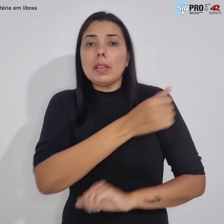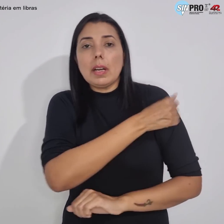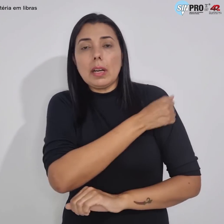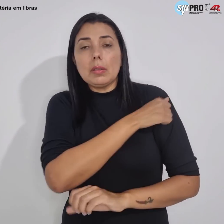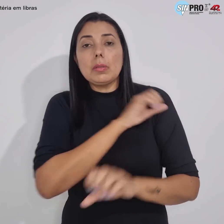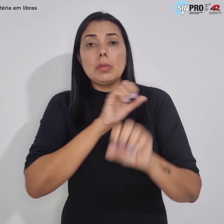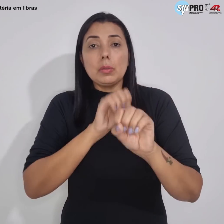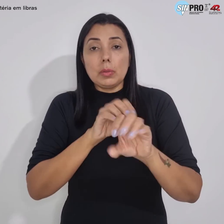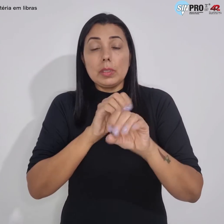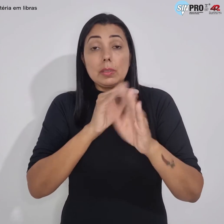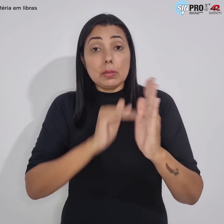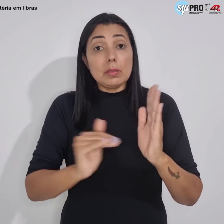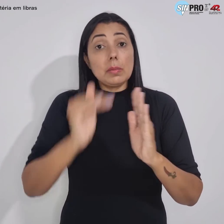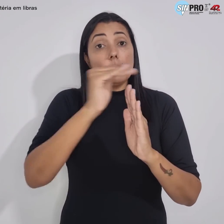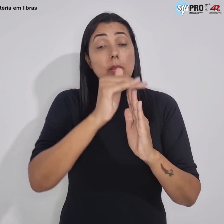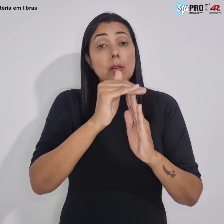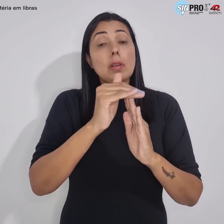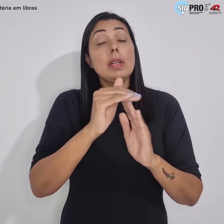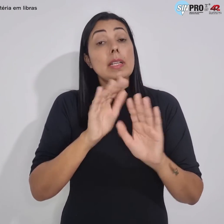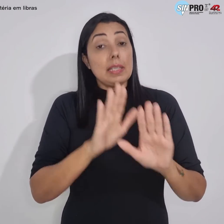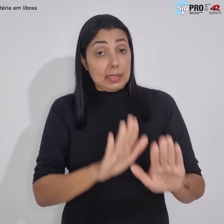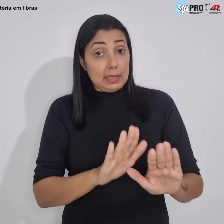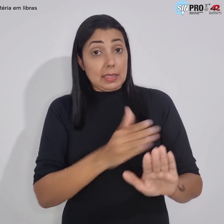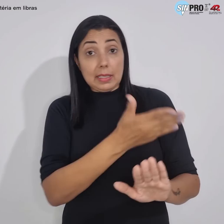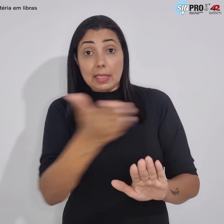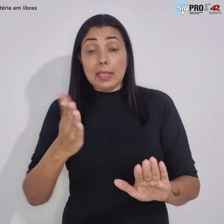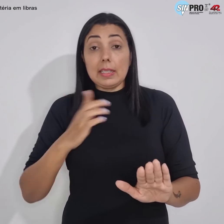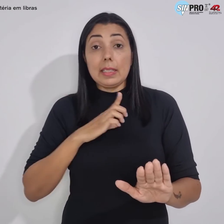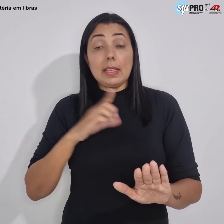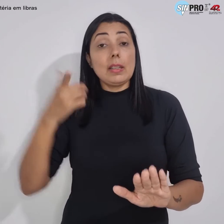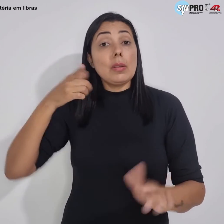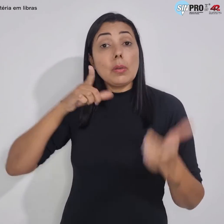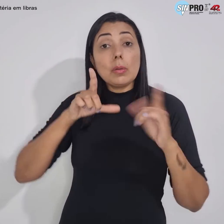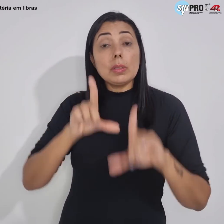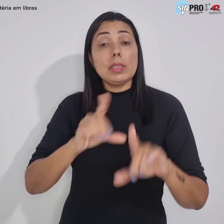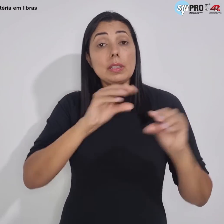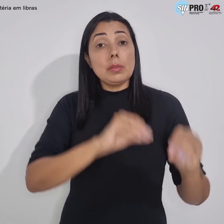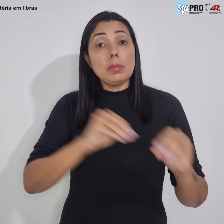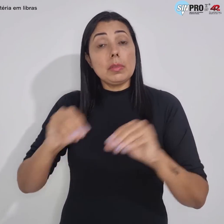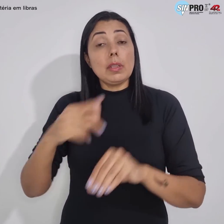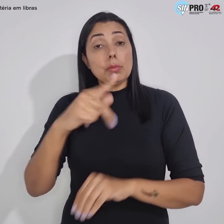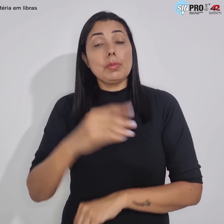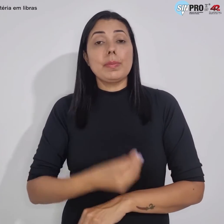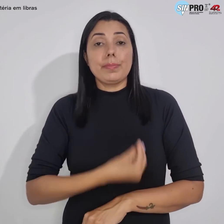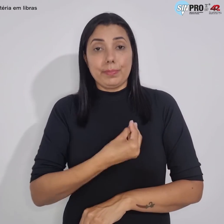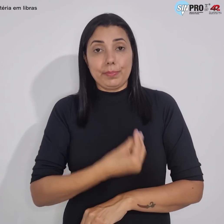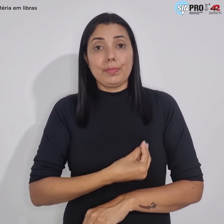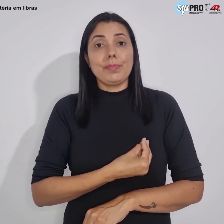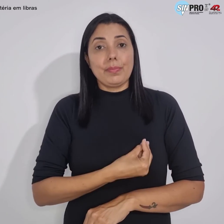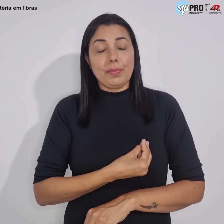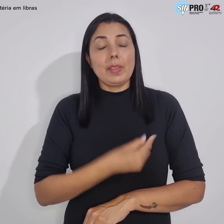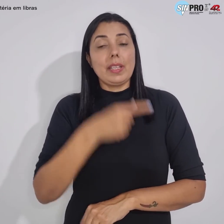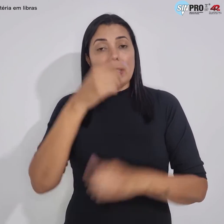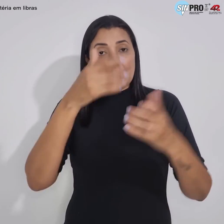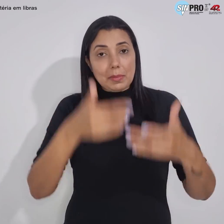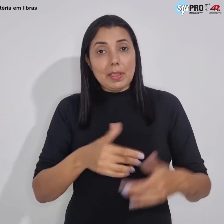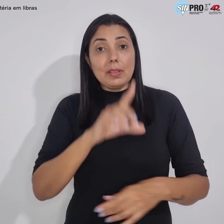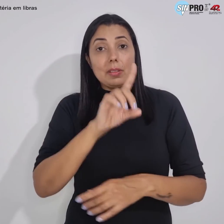universidade, para que assim eles tenham a chance de mudar as suas vidas. Conta o gestor. O